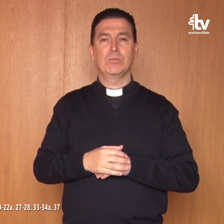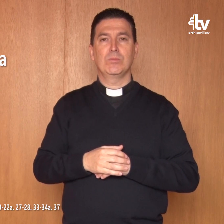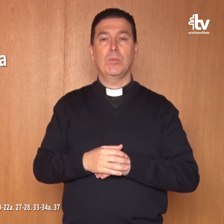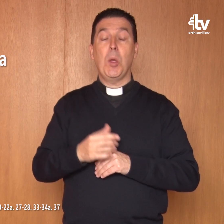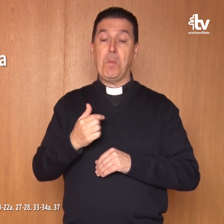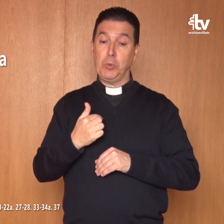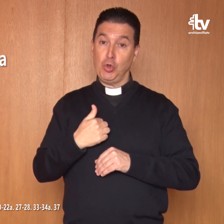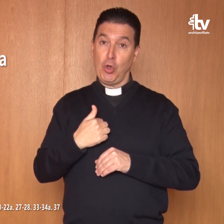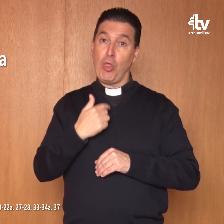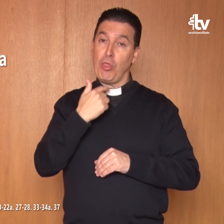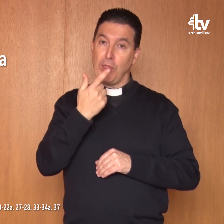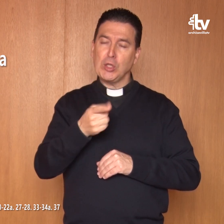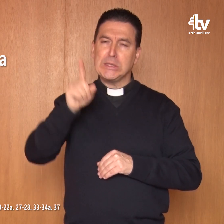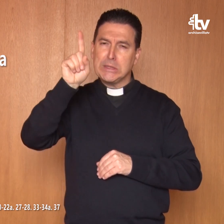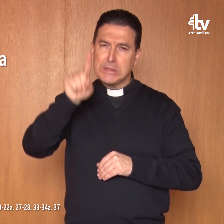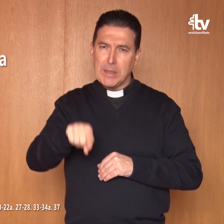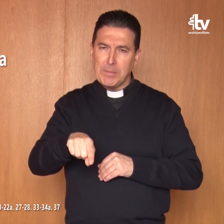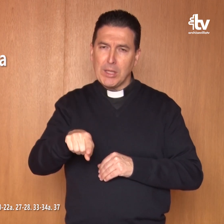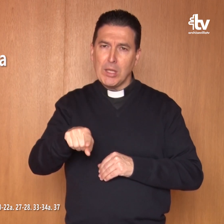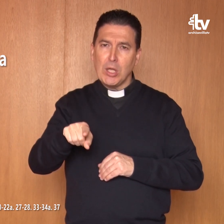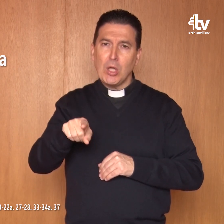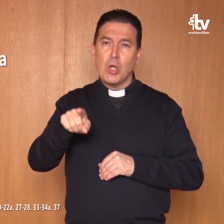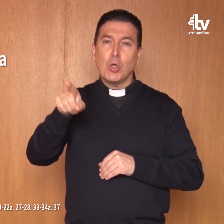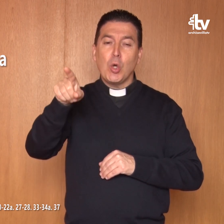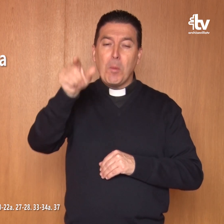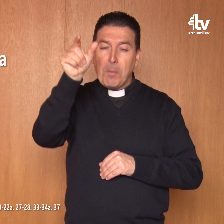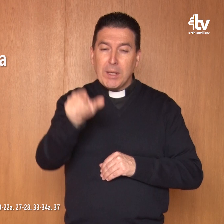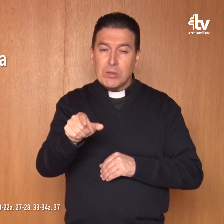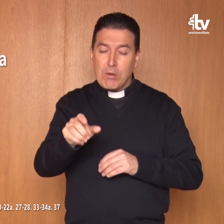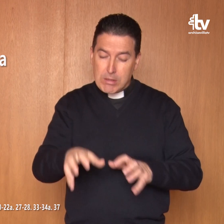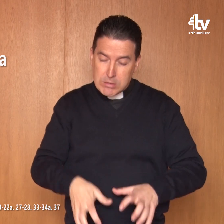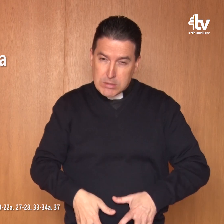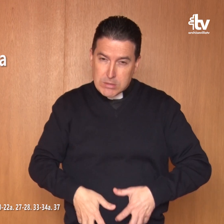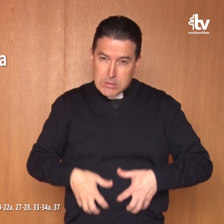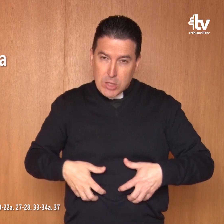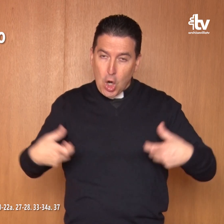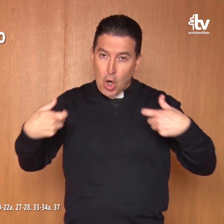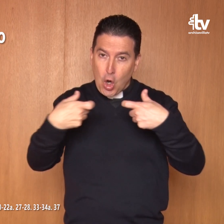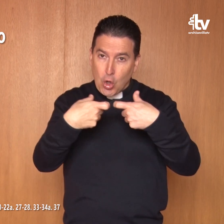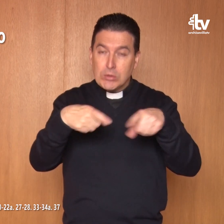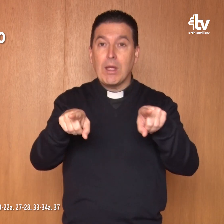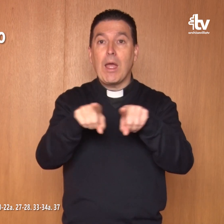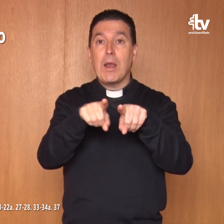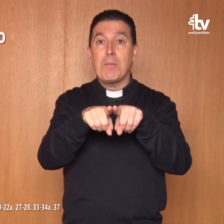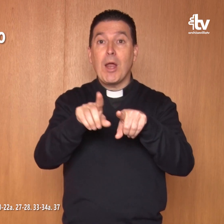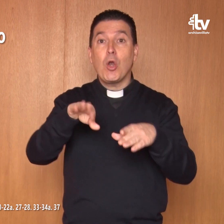Pero yo os digo Todo el que se deja llevar de la cólera contra su hermano